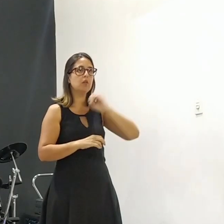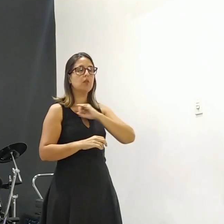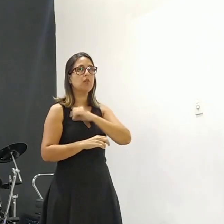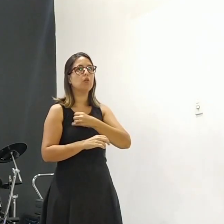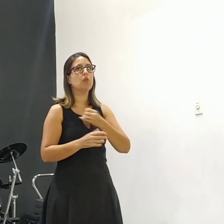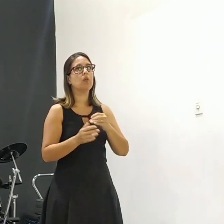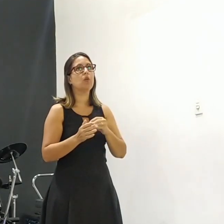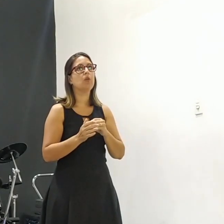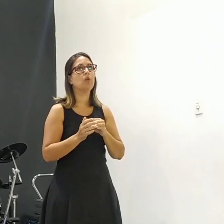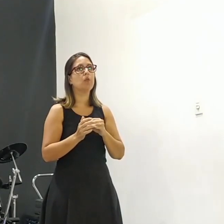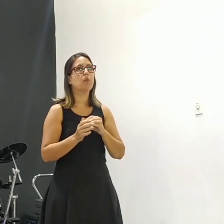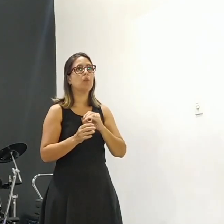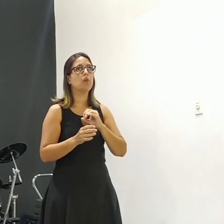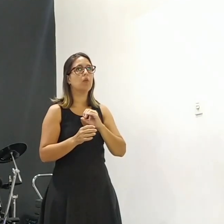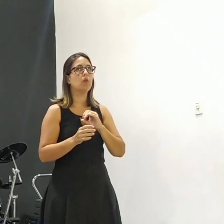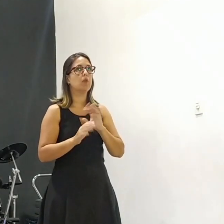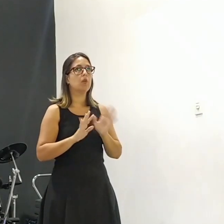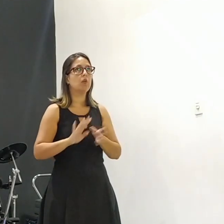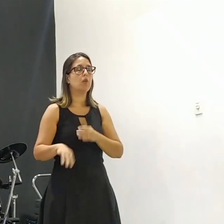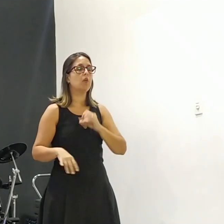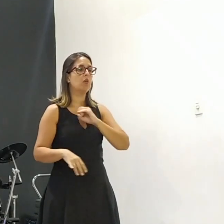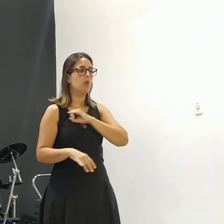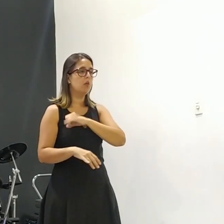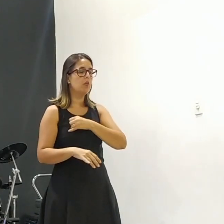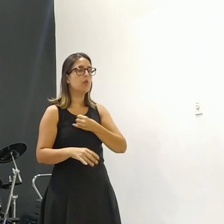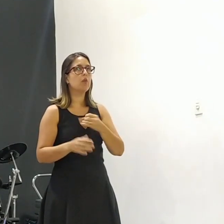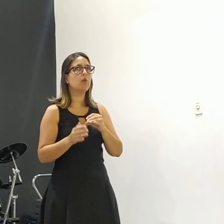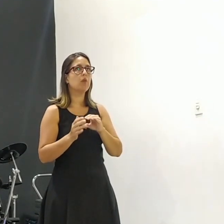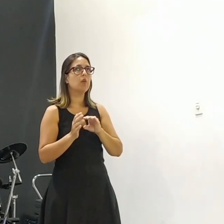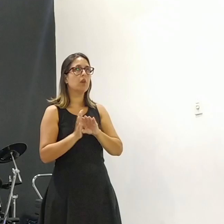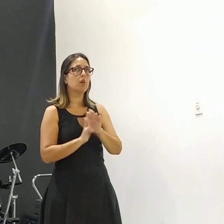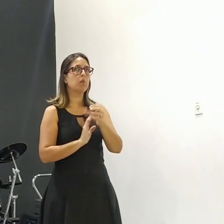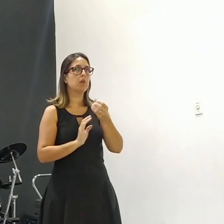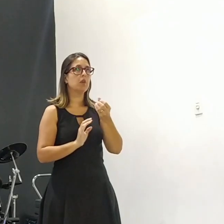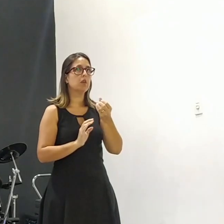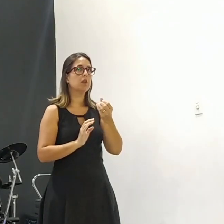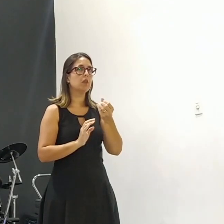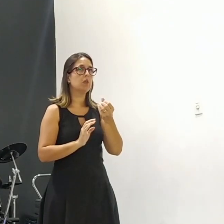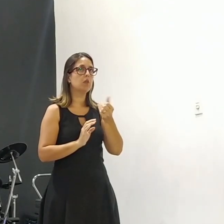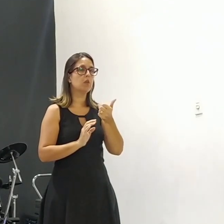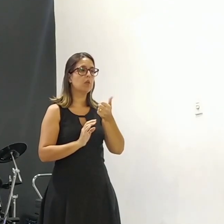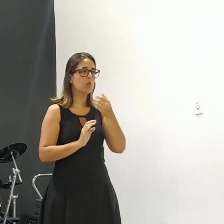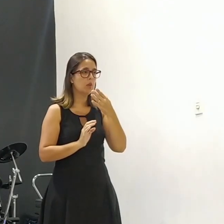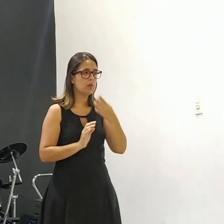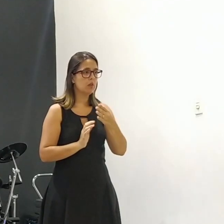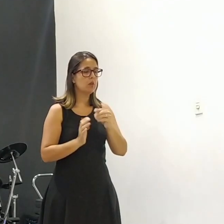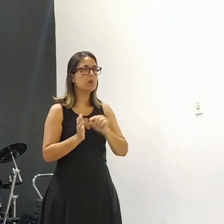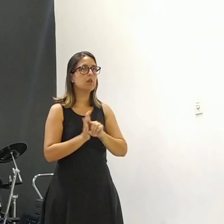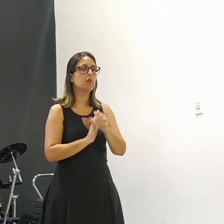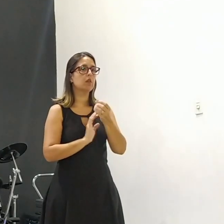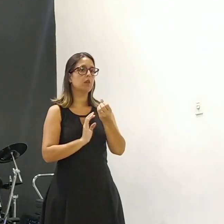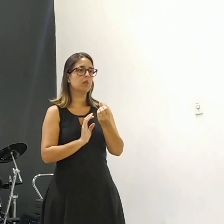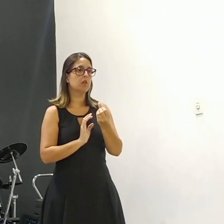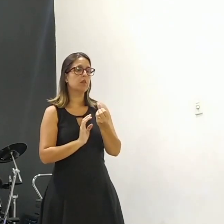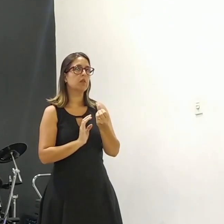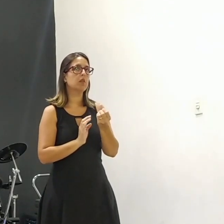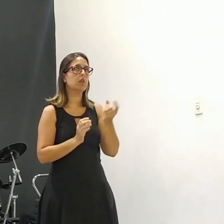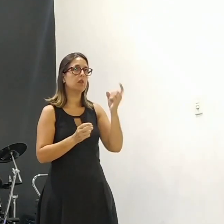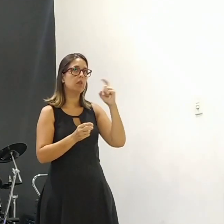6. Evangelho de João, capítulo 14, versículo 6. Voltando lá.